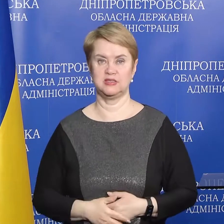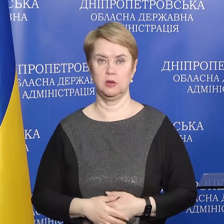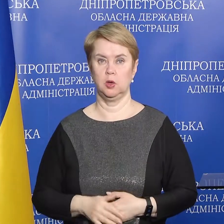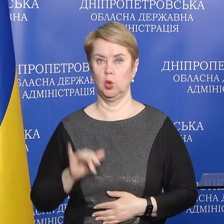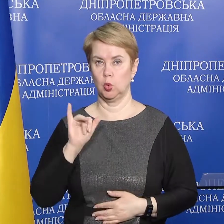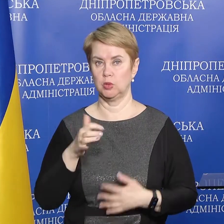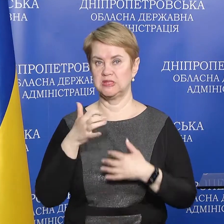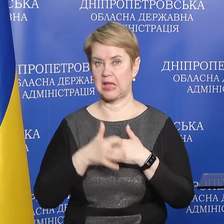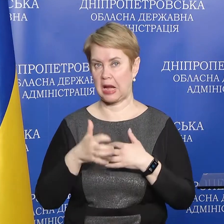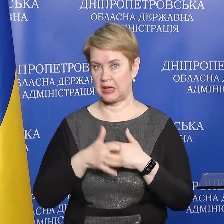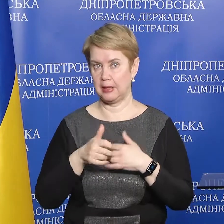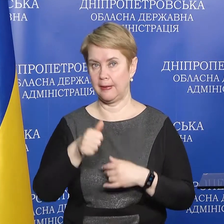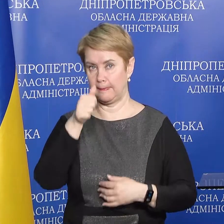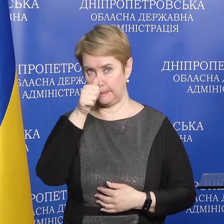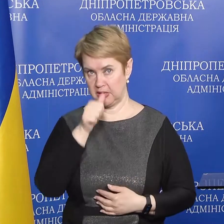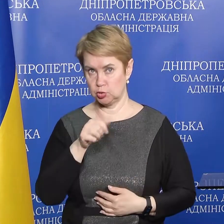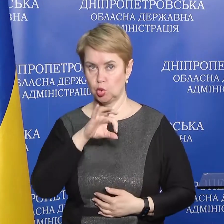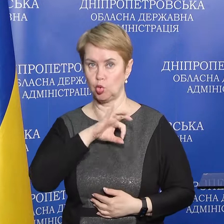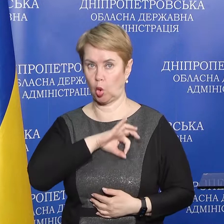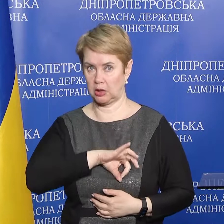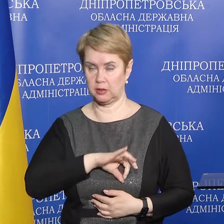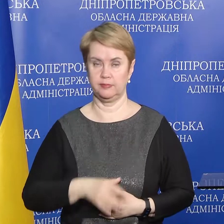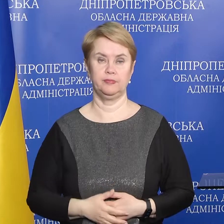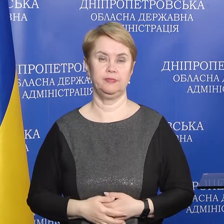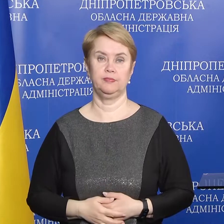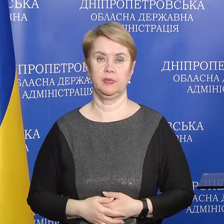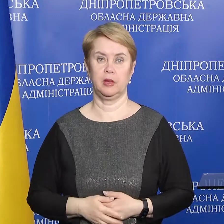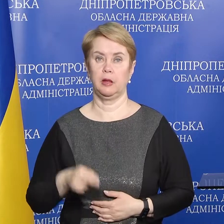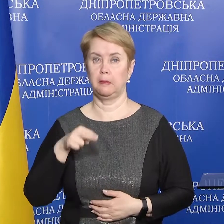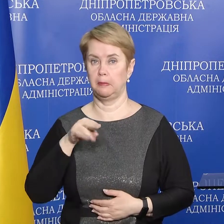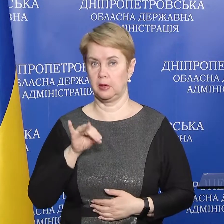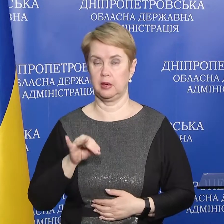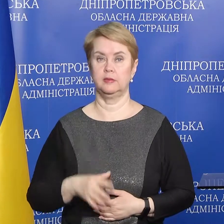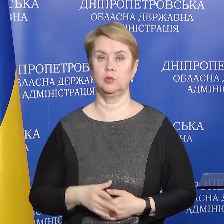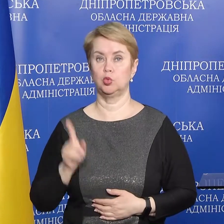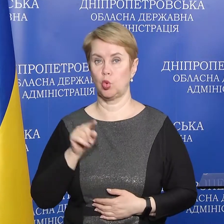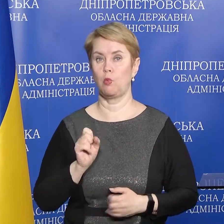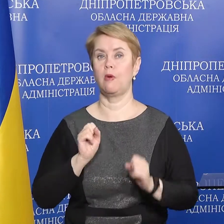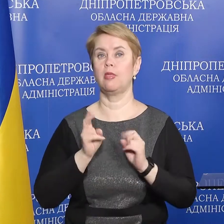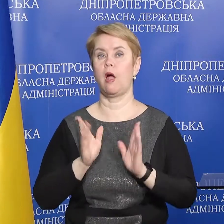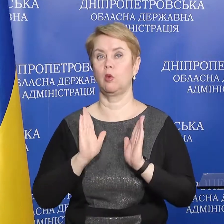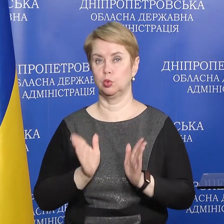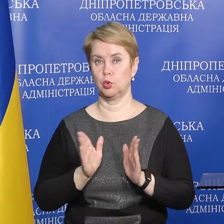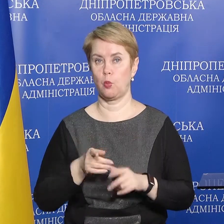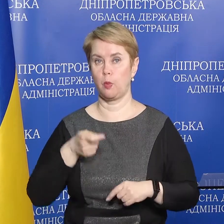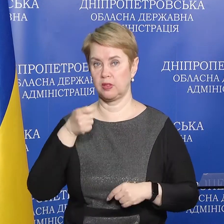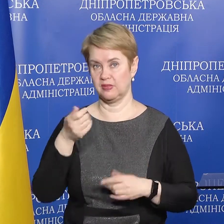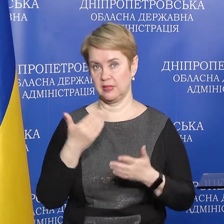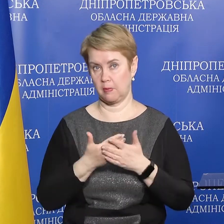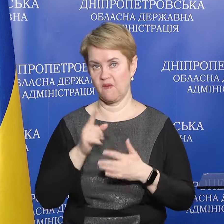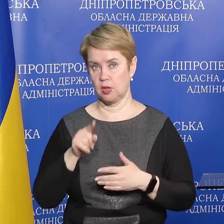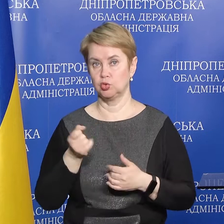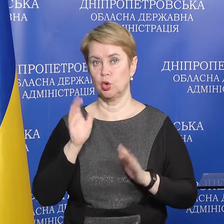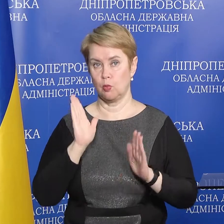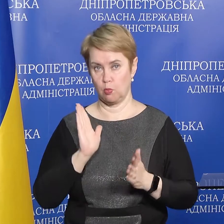у середньомісячний дохід при тому, як буде подавати, наприклад, вона